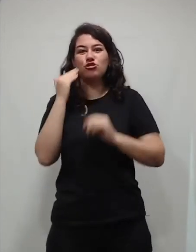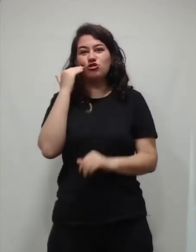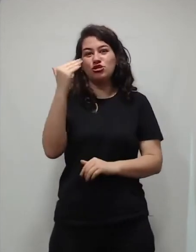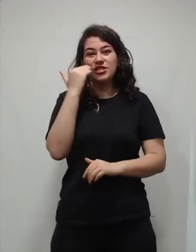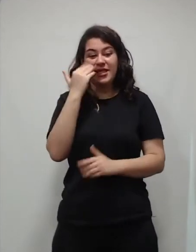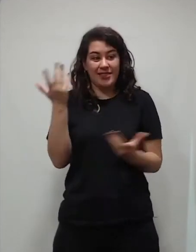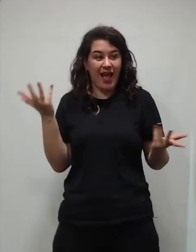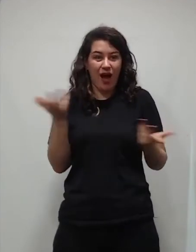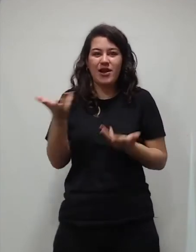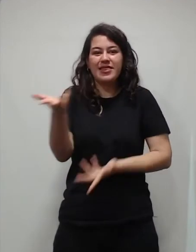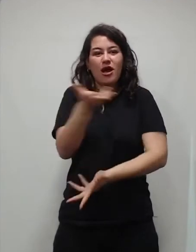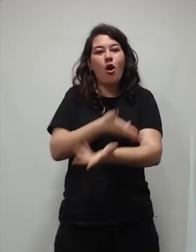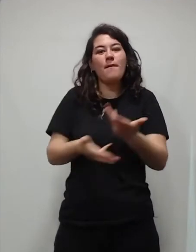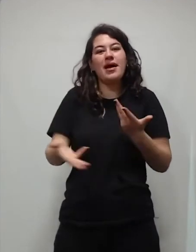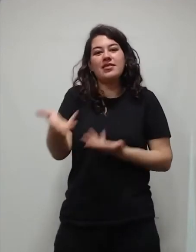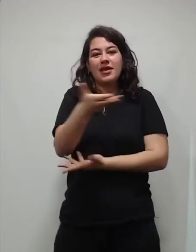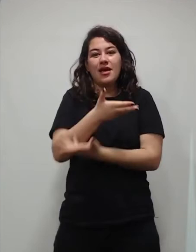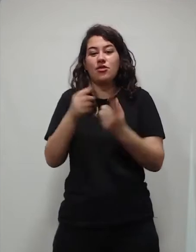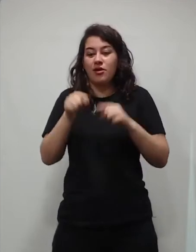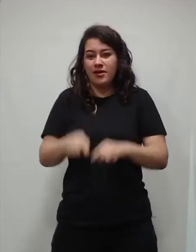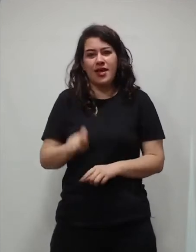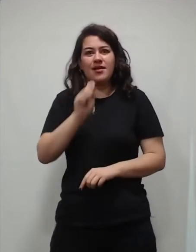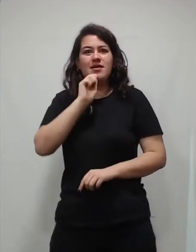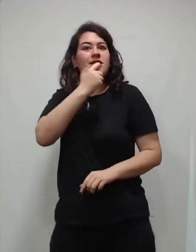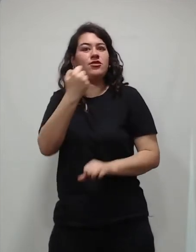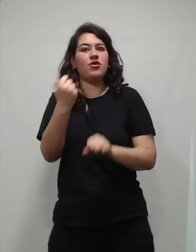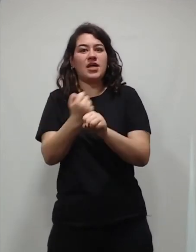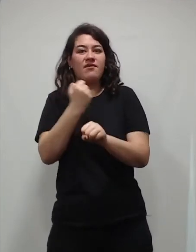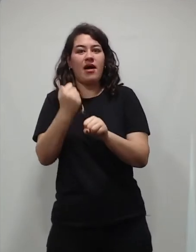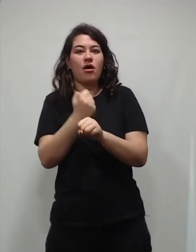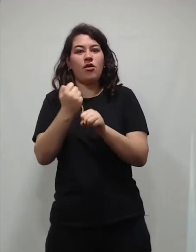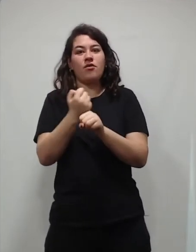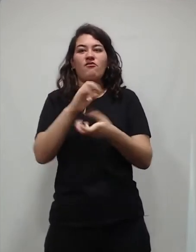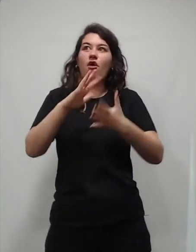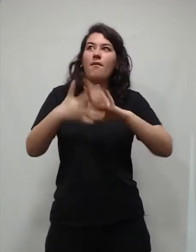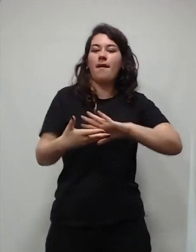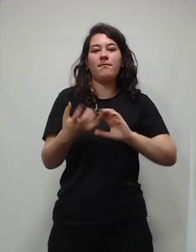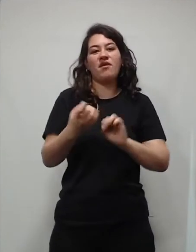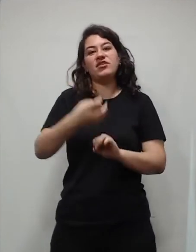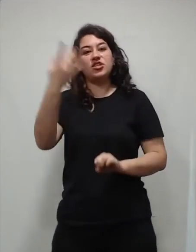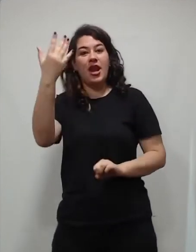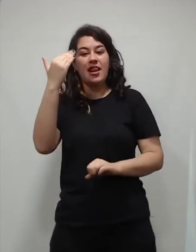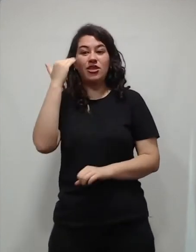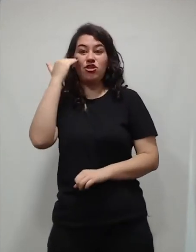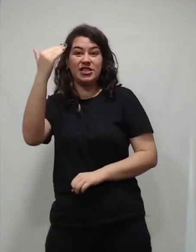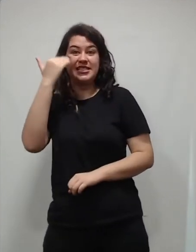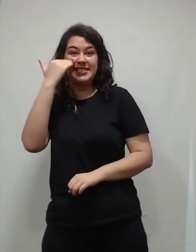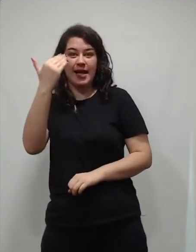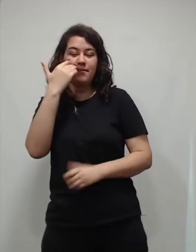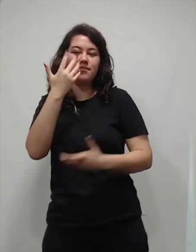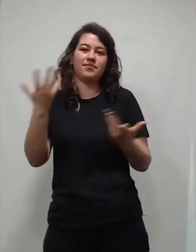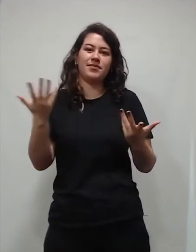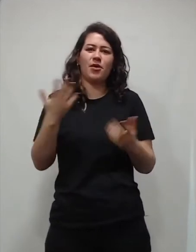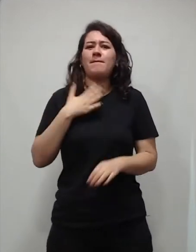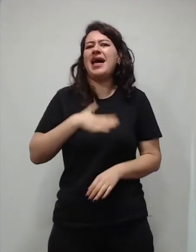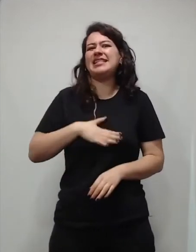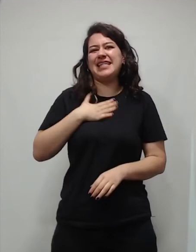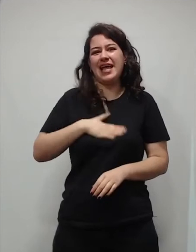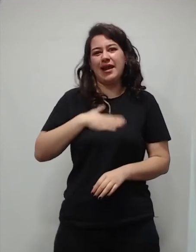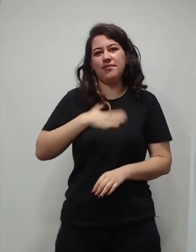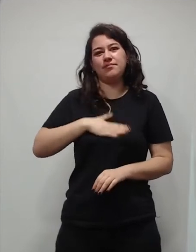acá compartiendo esta doble función de ejercicio profesional y docencia también. Así que es un